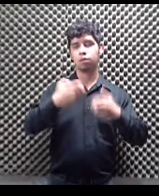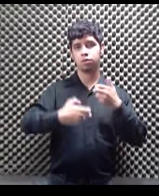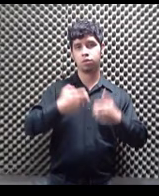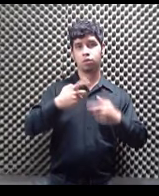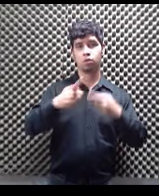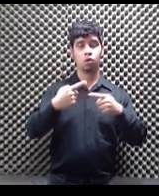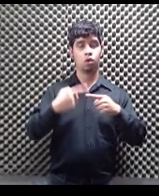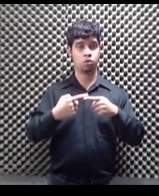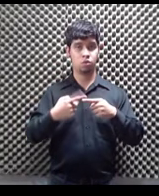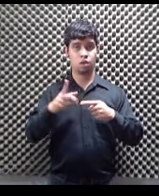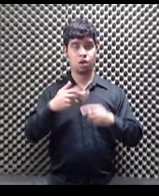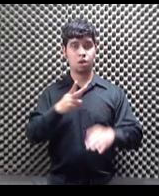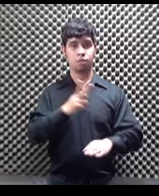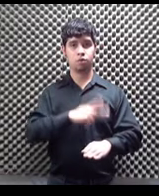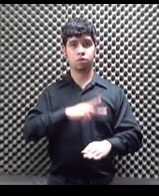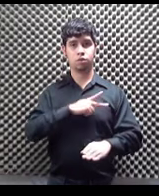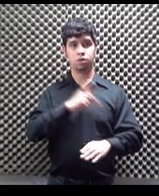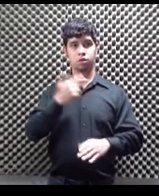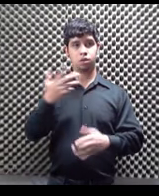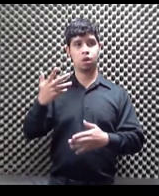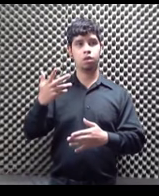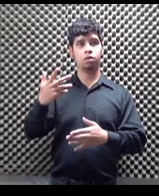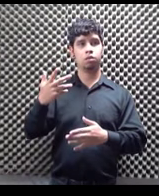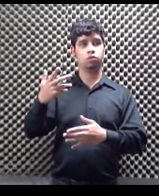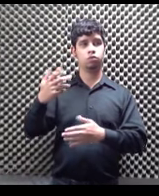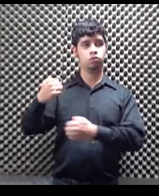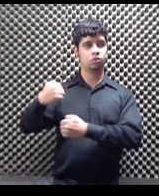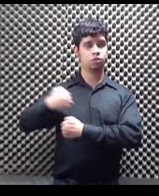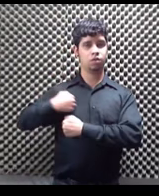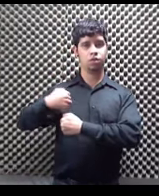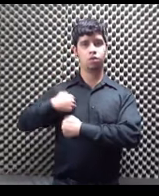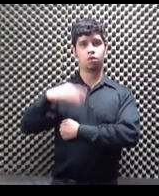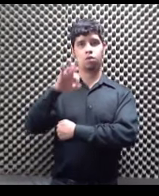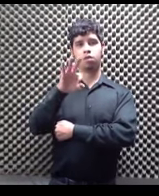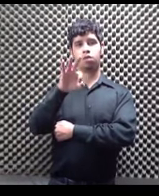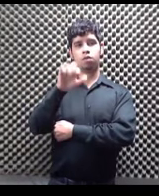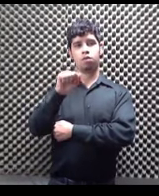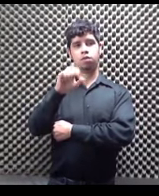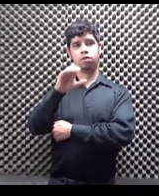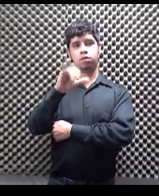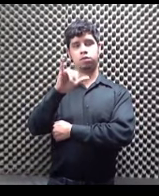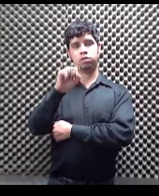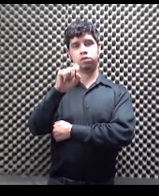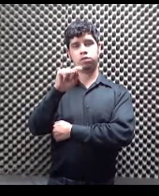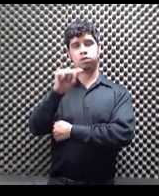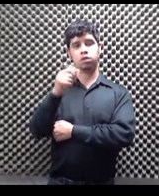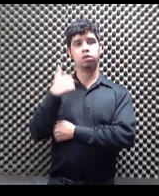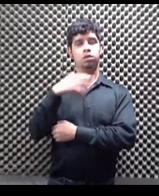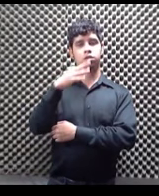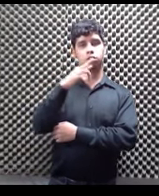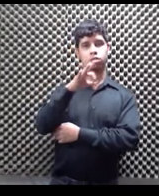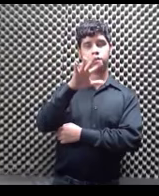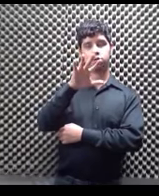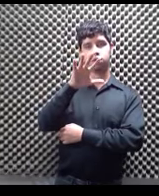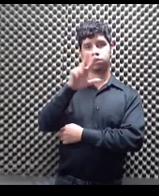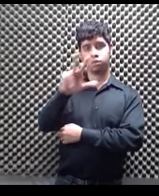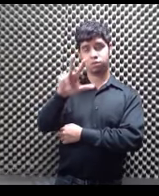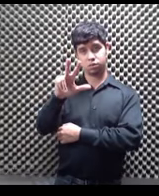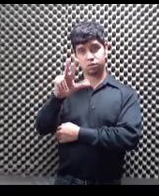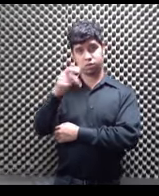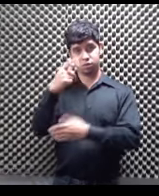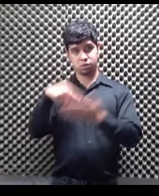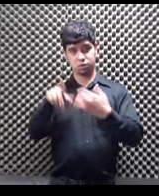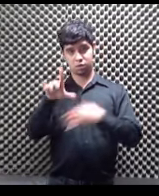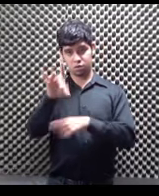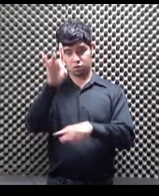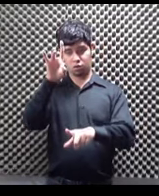el protagonista es un soldado fascista. Porque en 1953, claro, que lo